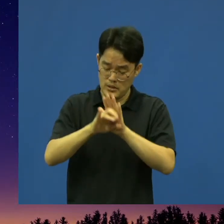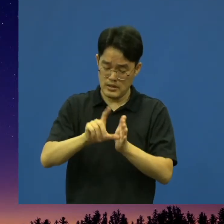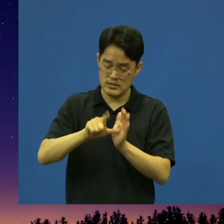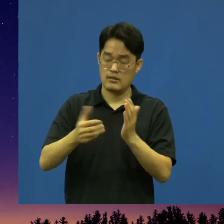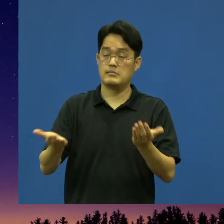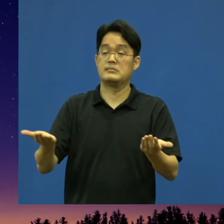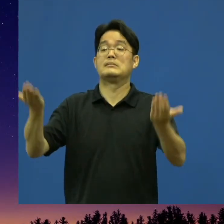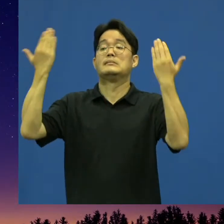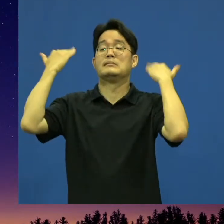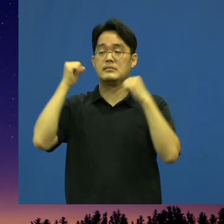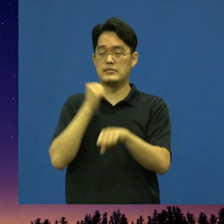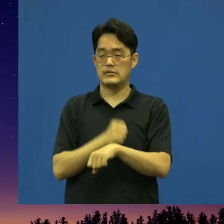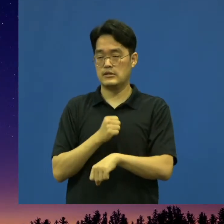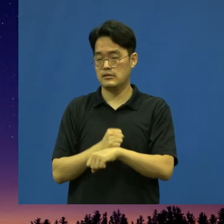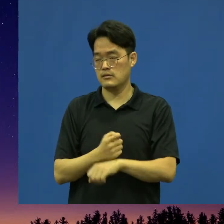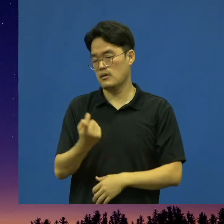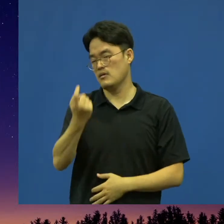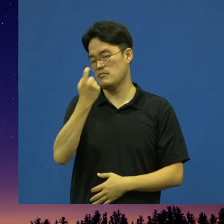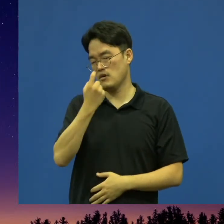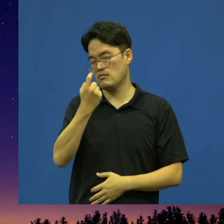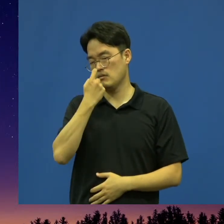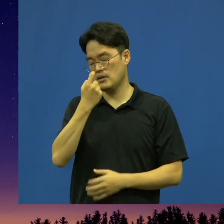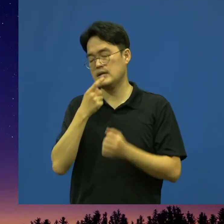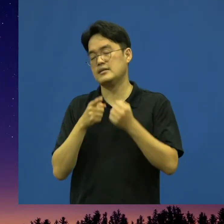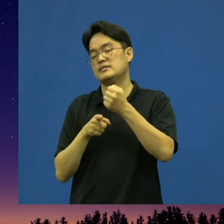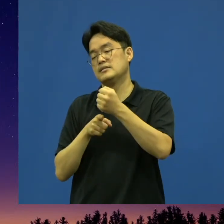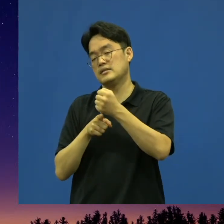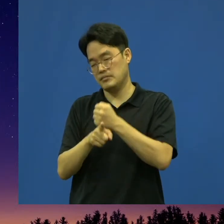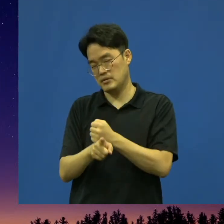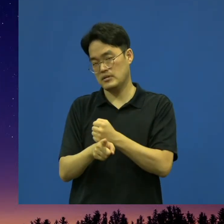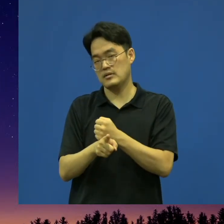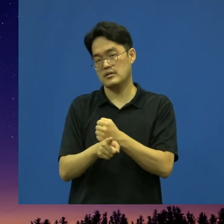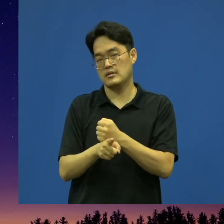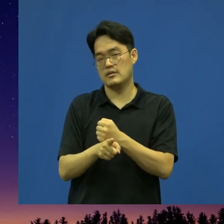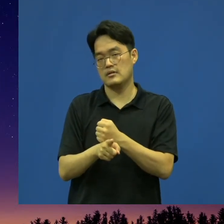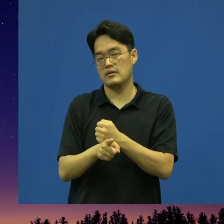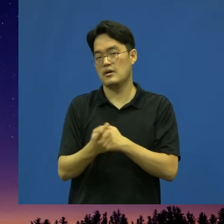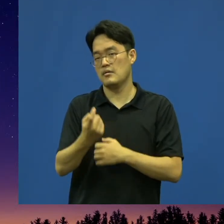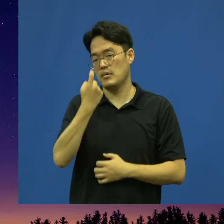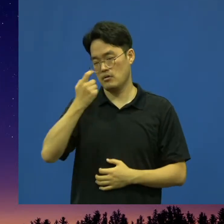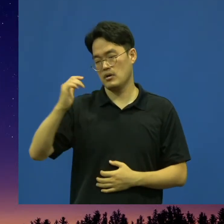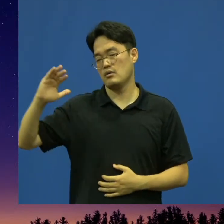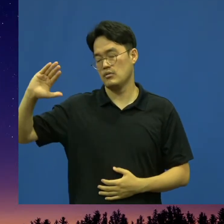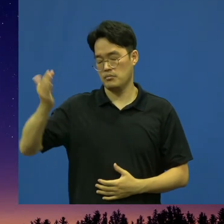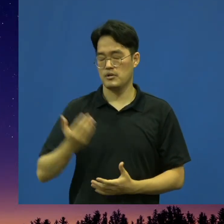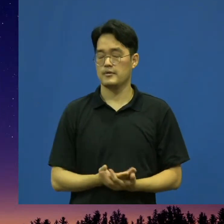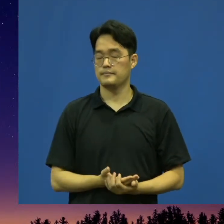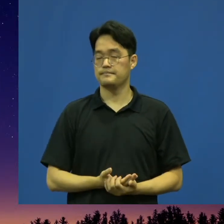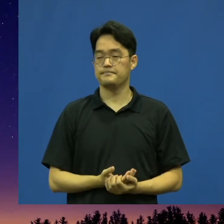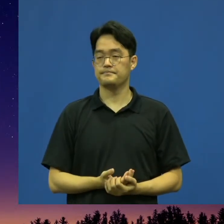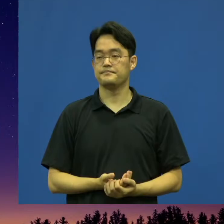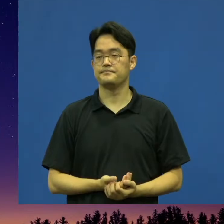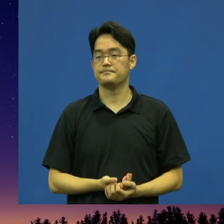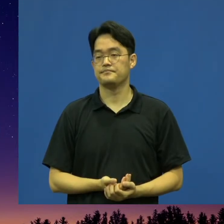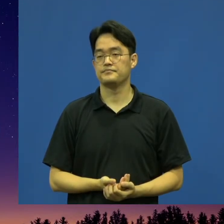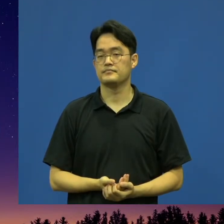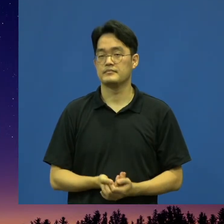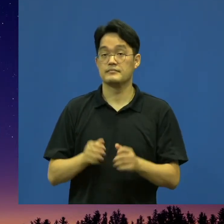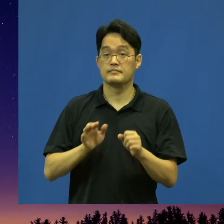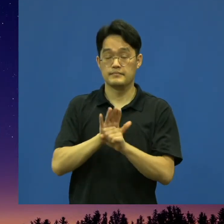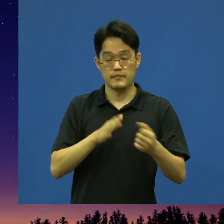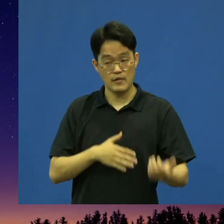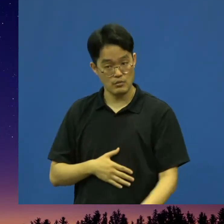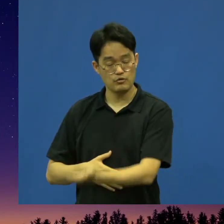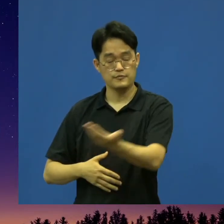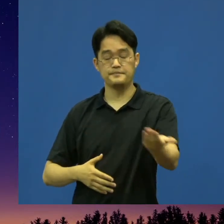우리가 배우는 교훈의 의미와 사실, 참된 것이 붙들어지는 것이잖아요. 사랑하는